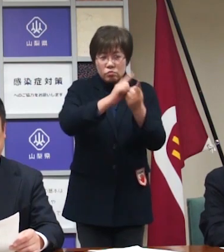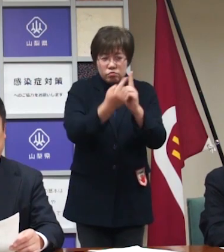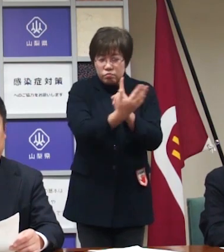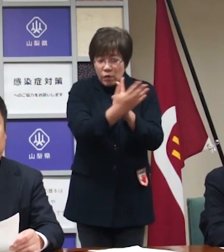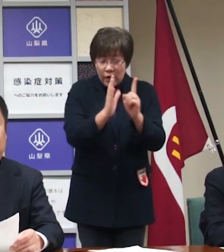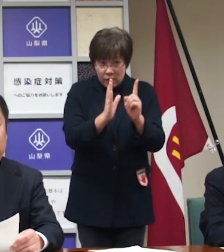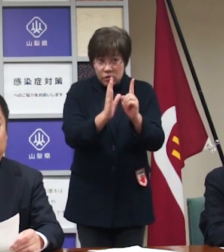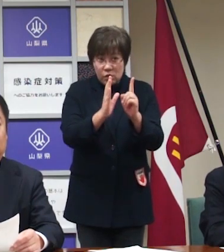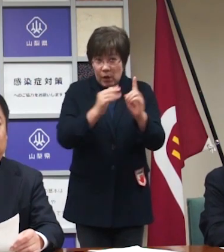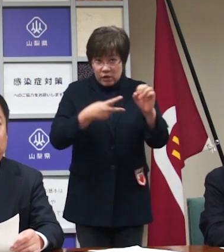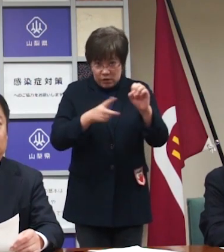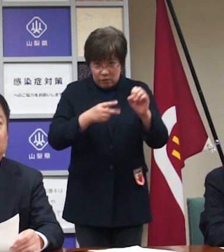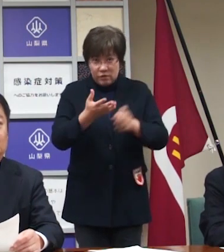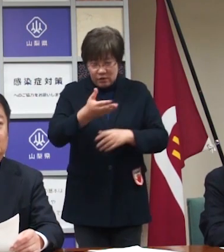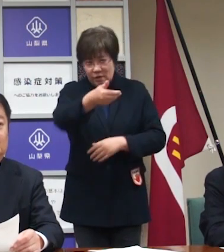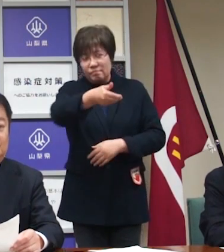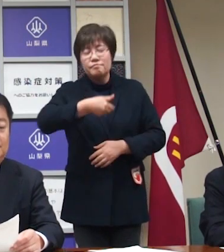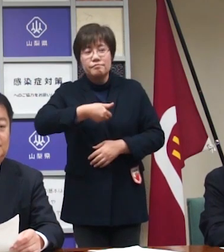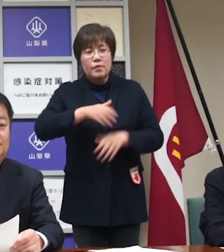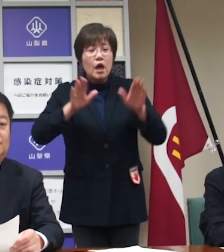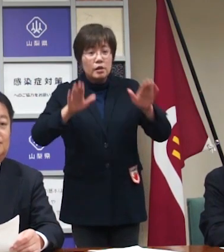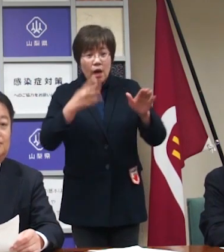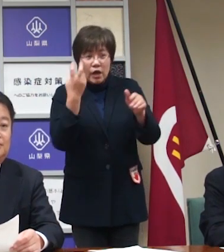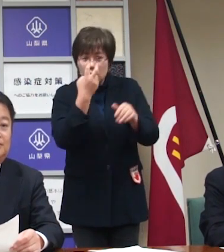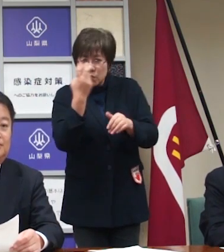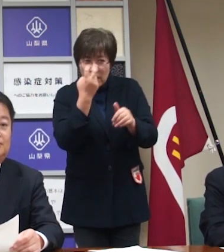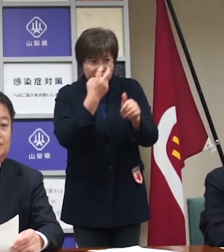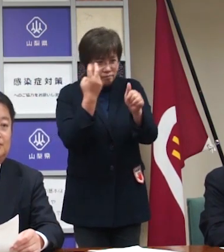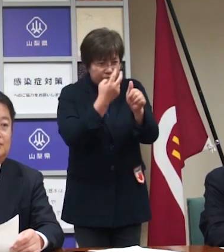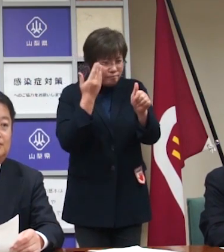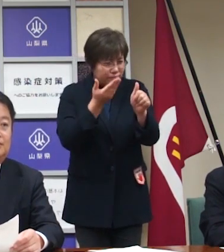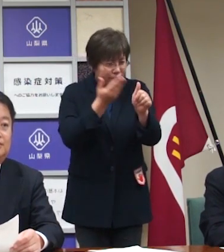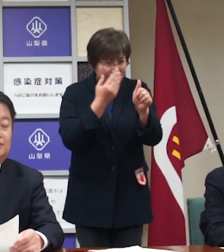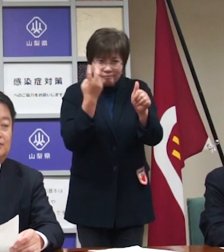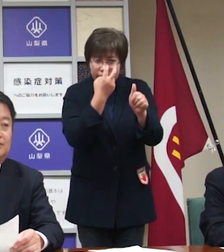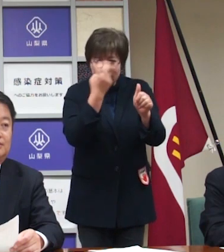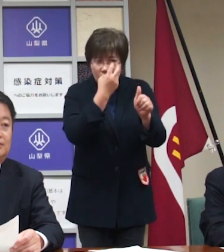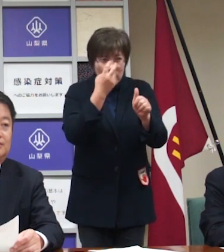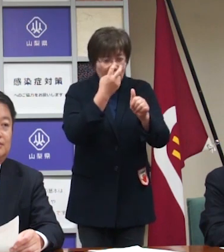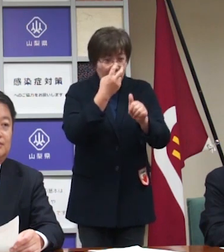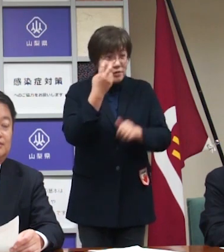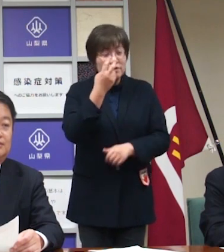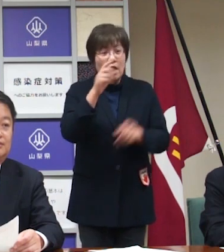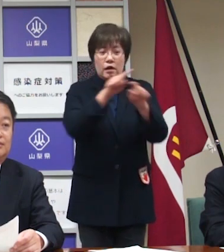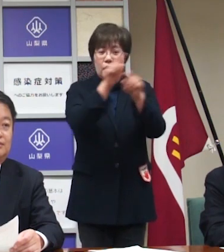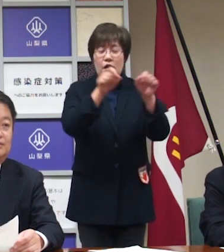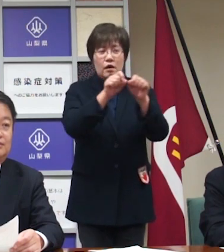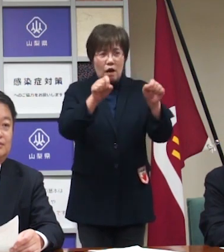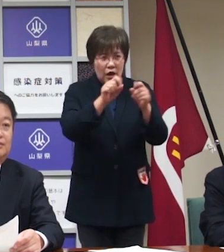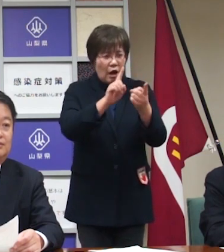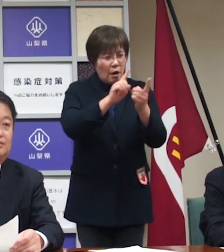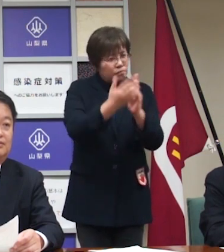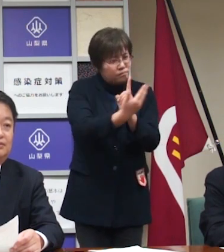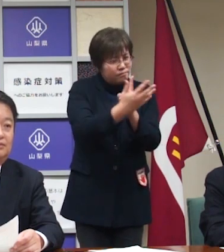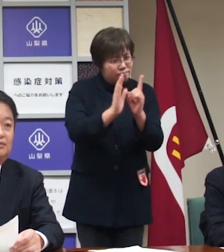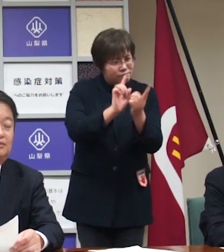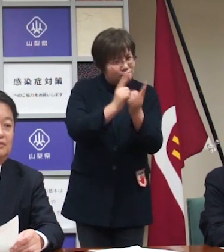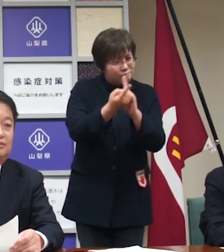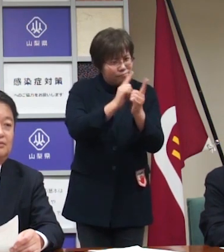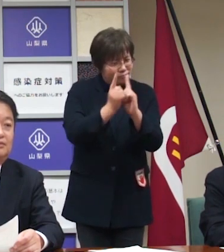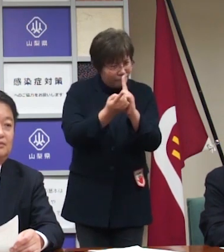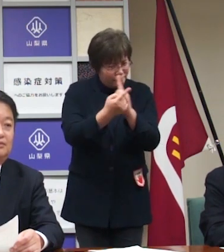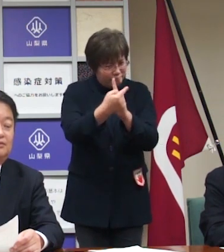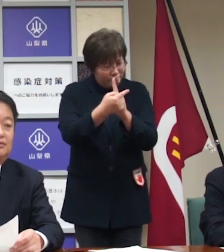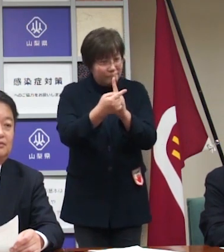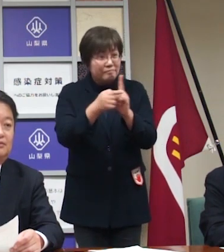今現時点で調査を した段階では濃厚接触者に当たる方はいないんではないかなと